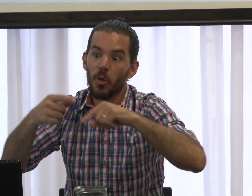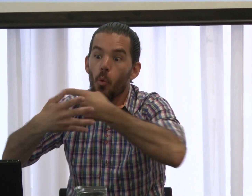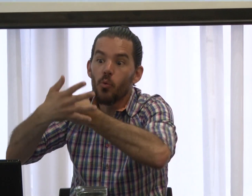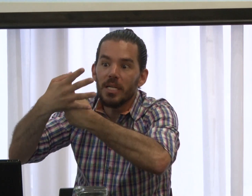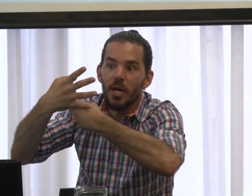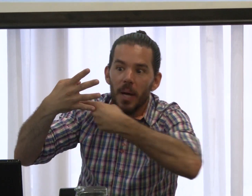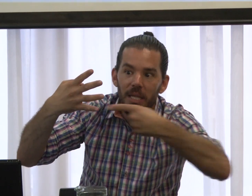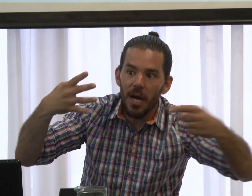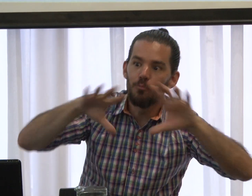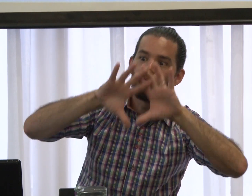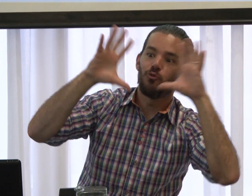hay 3.